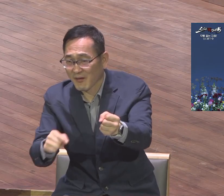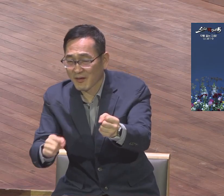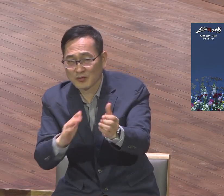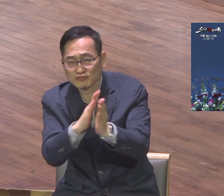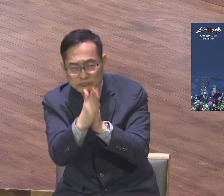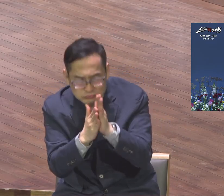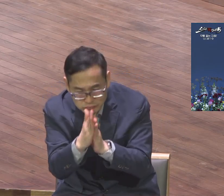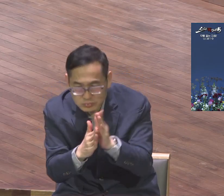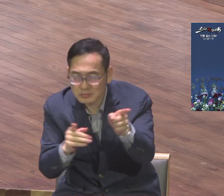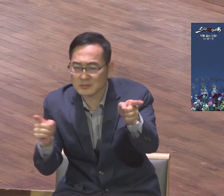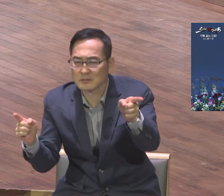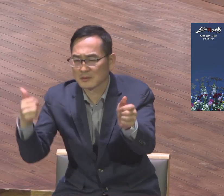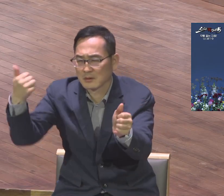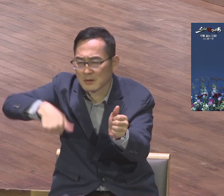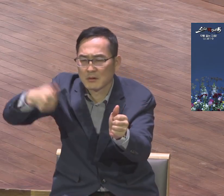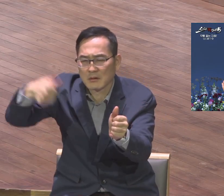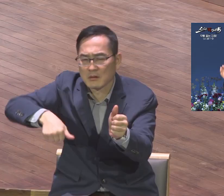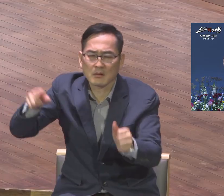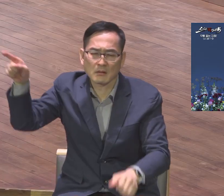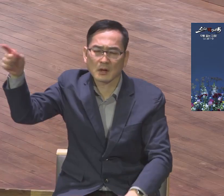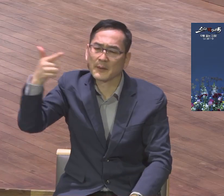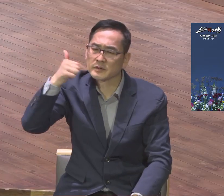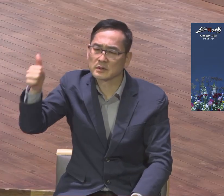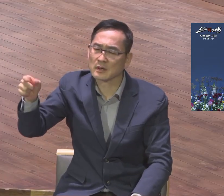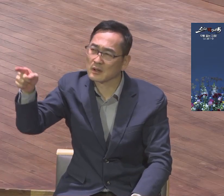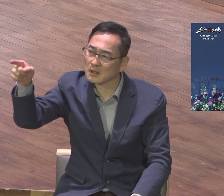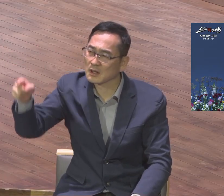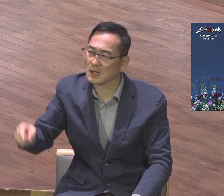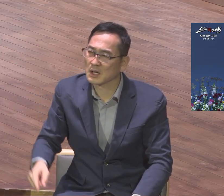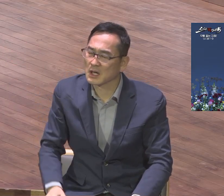노뱀을 이거 가져다가 그냥 다